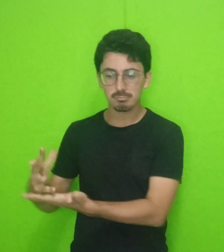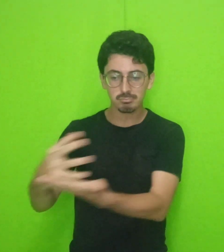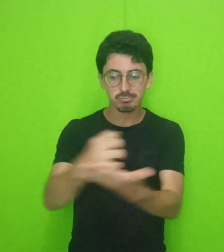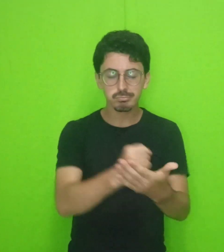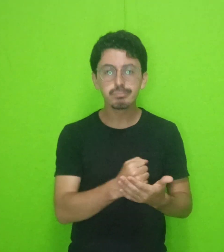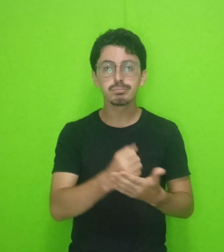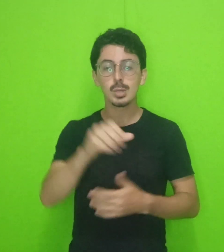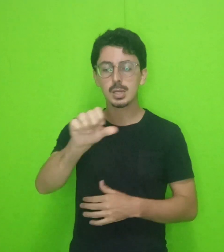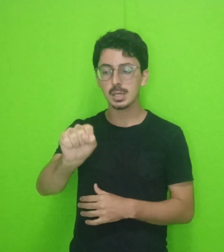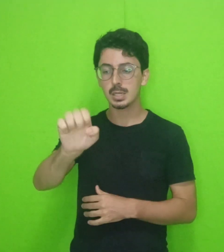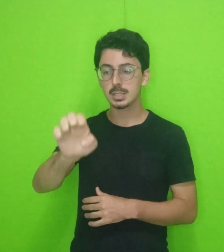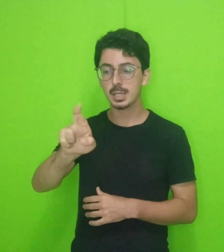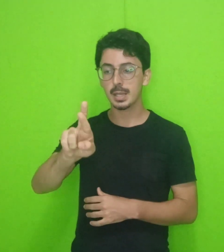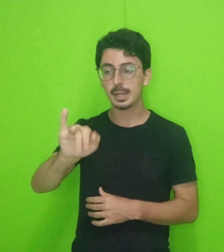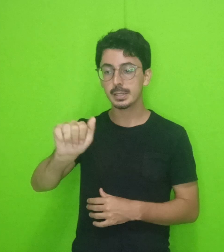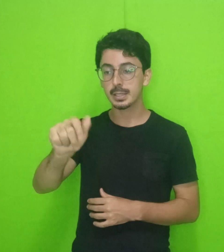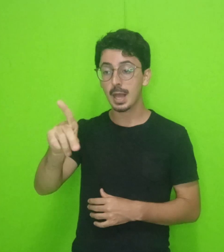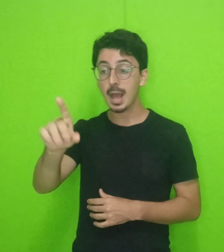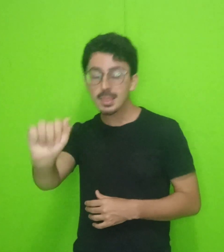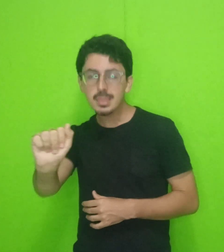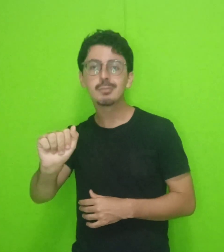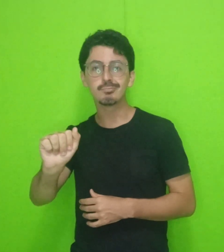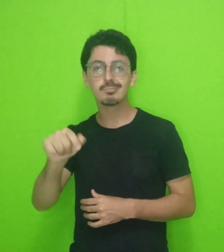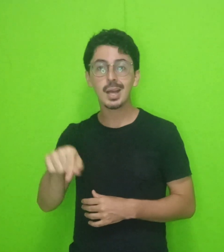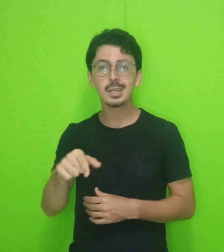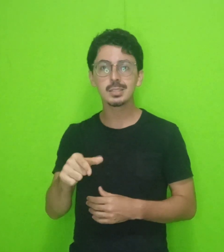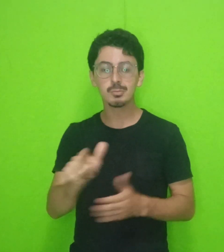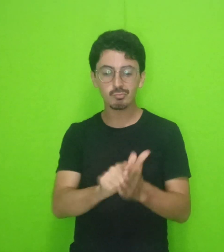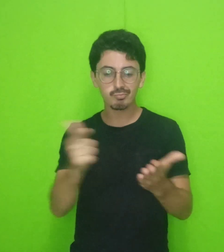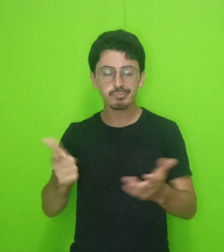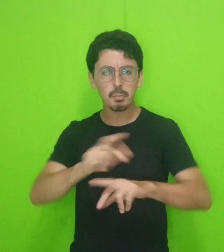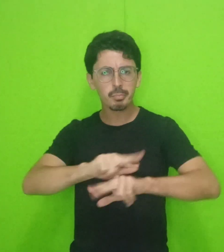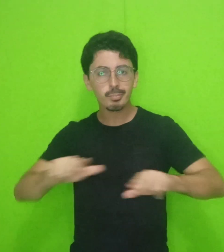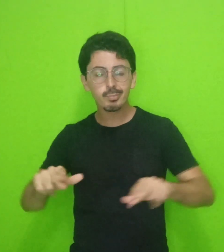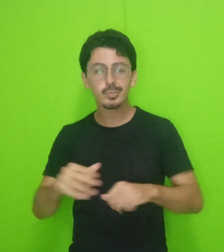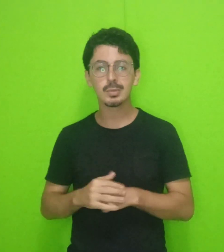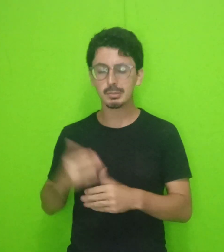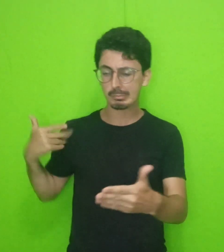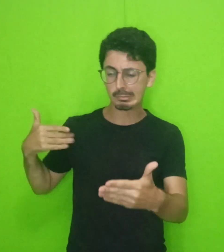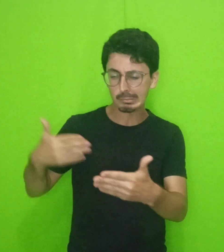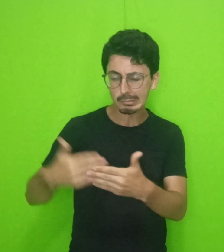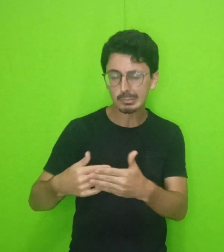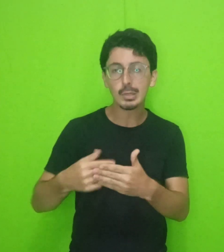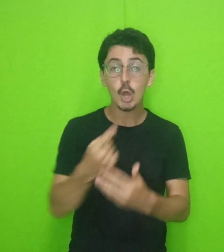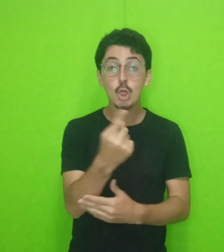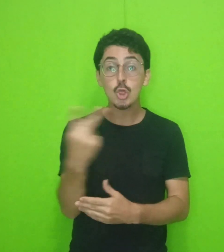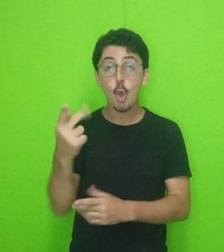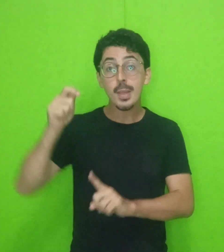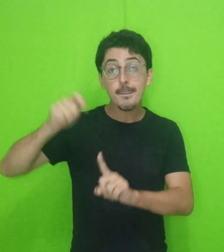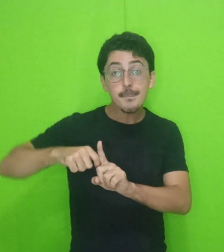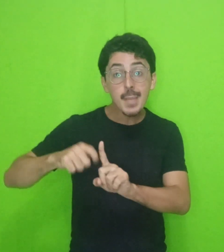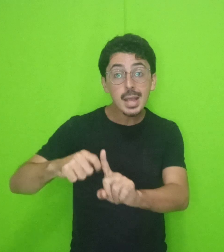seriadas de edições diárias dos 12 meses do ano de 2008 de